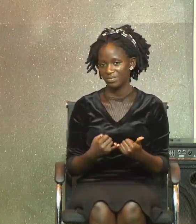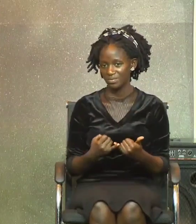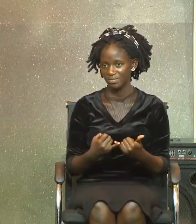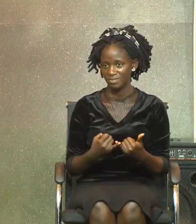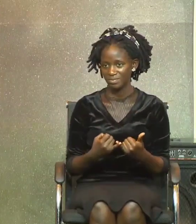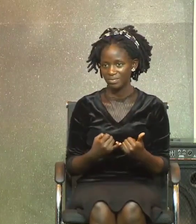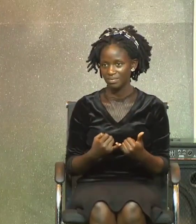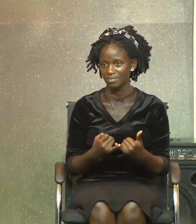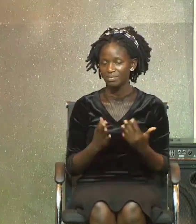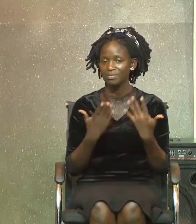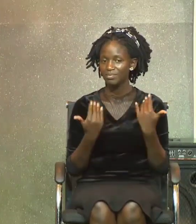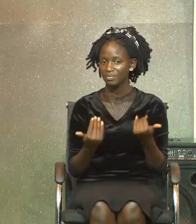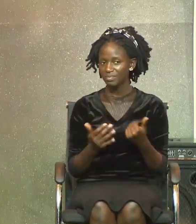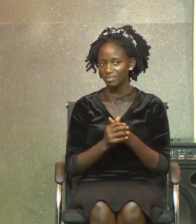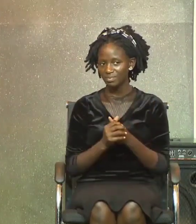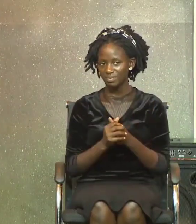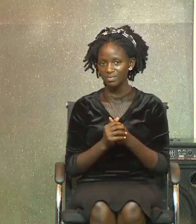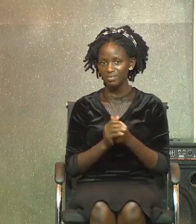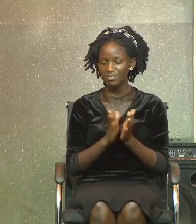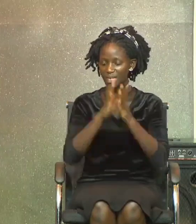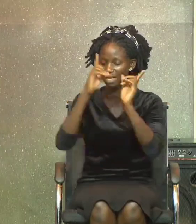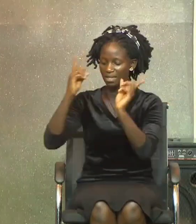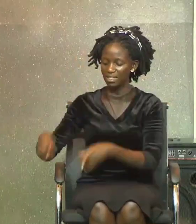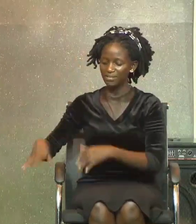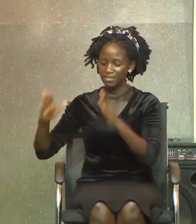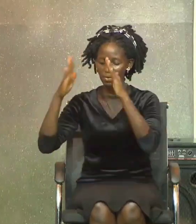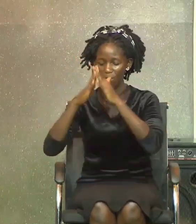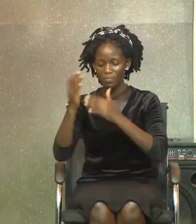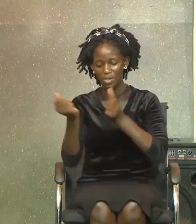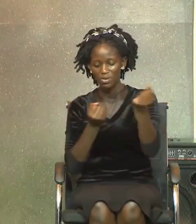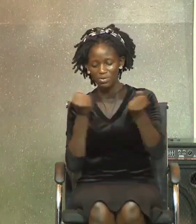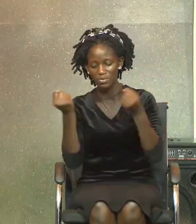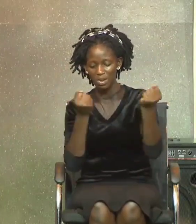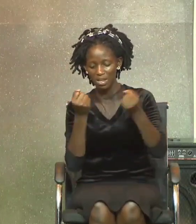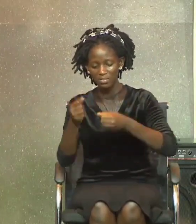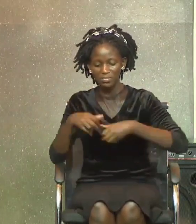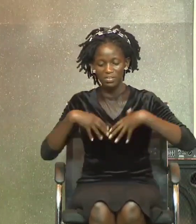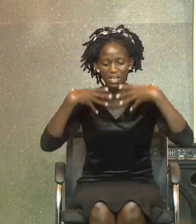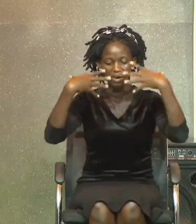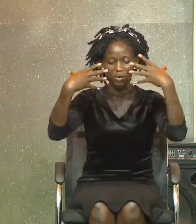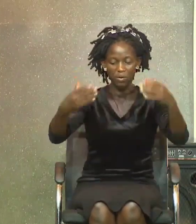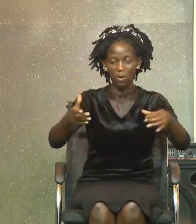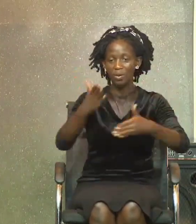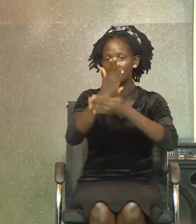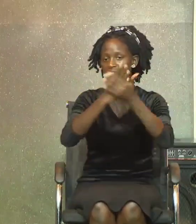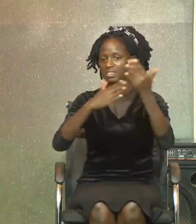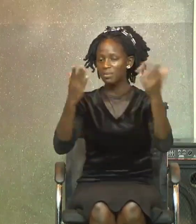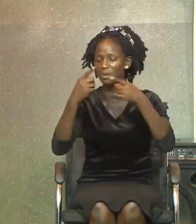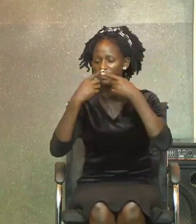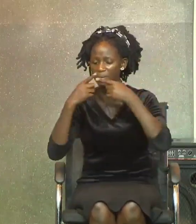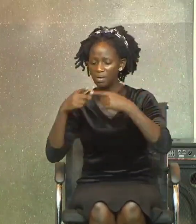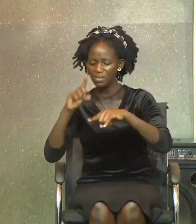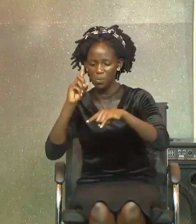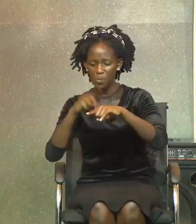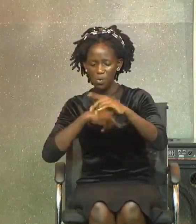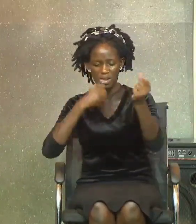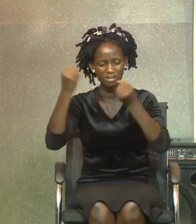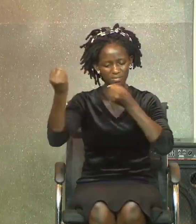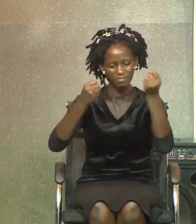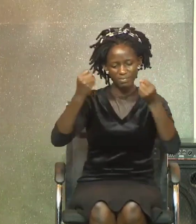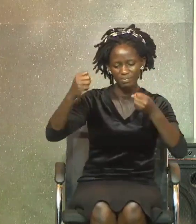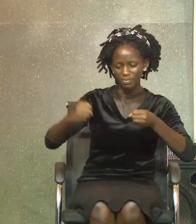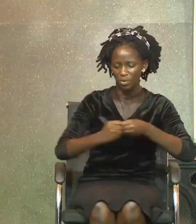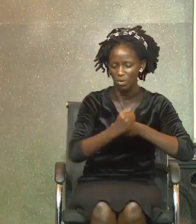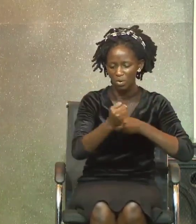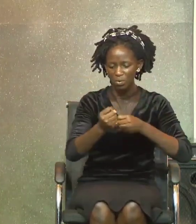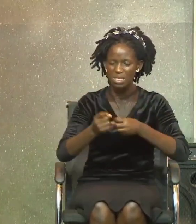motoko otambula zijja ngebirowozo byegenda maso naye mba ntambula mu kkubo omwo nakiwulirira ddala